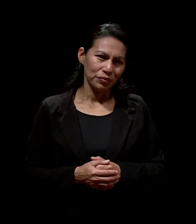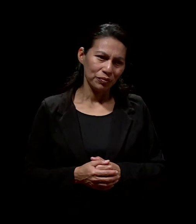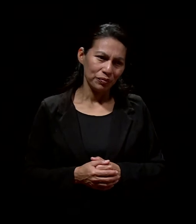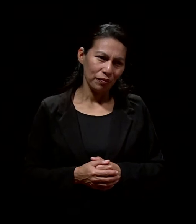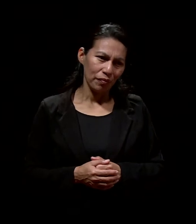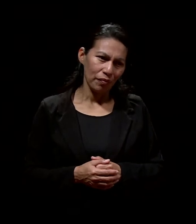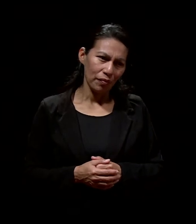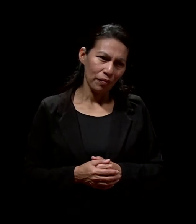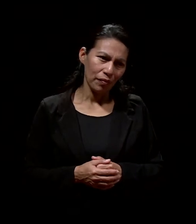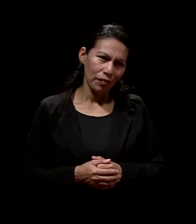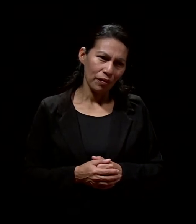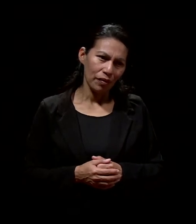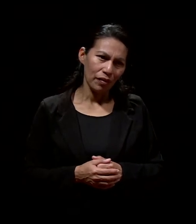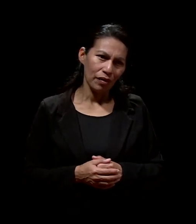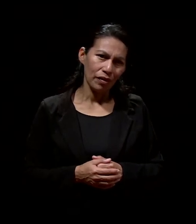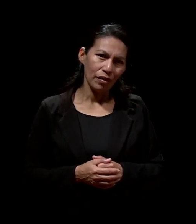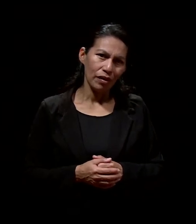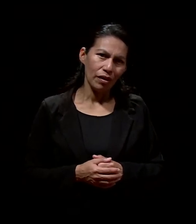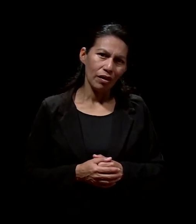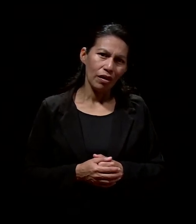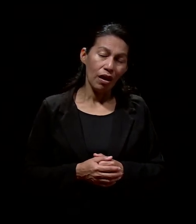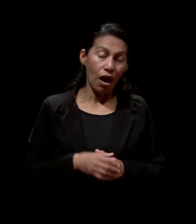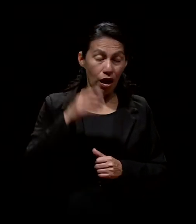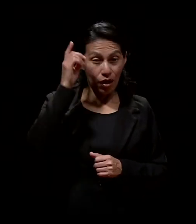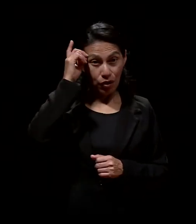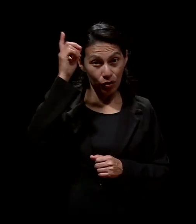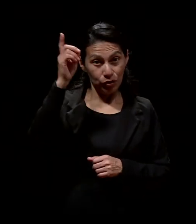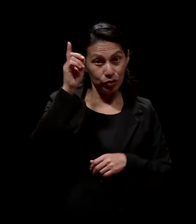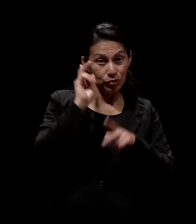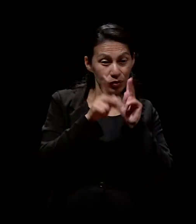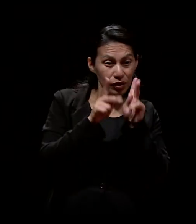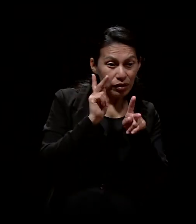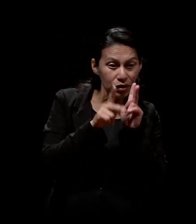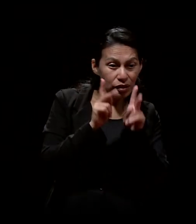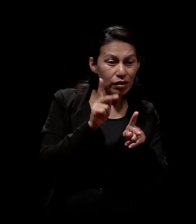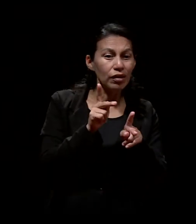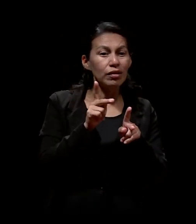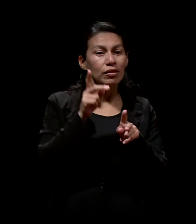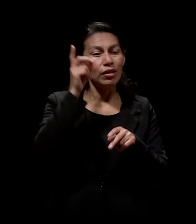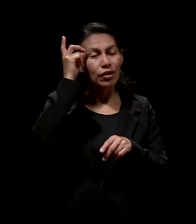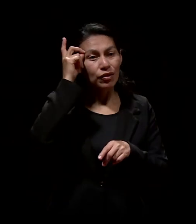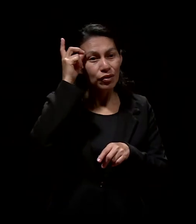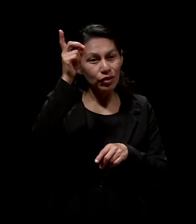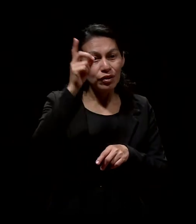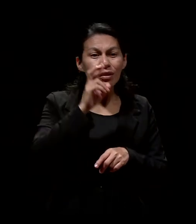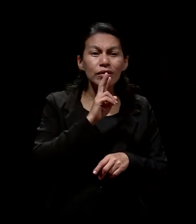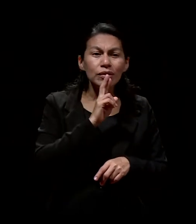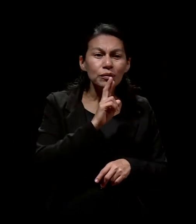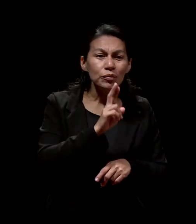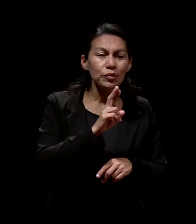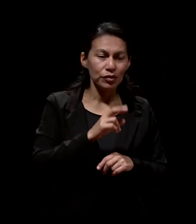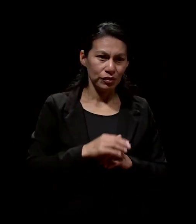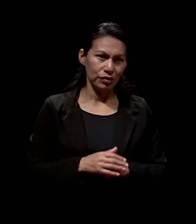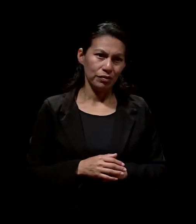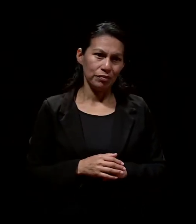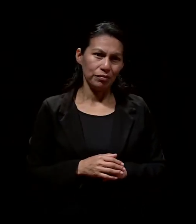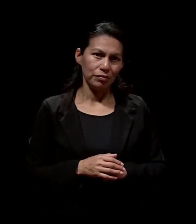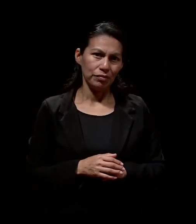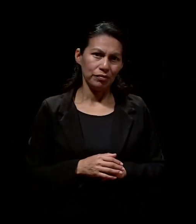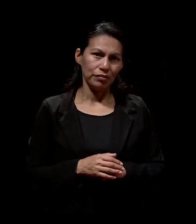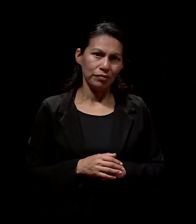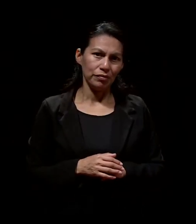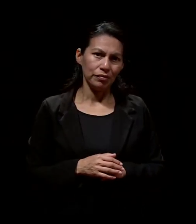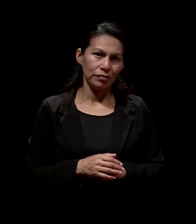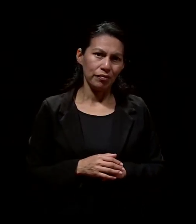sumamente significativa porque es un diálogo con Dios. Dios te